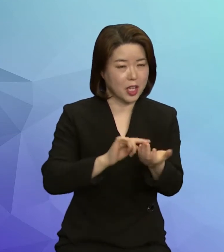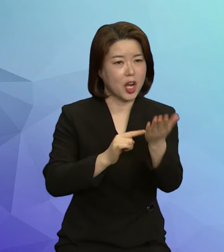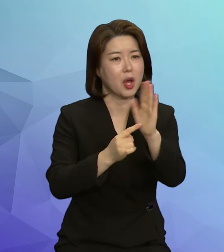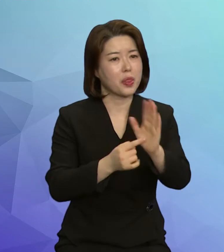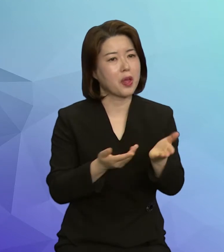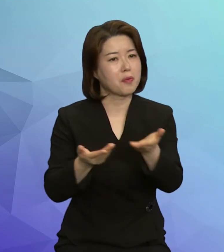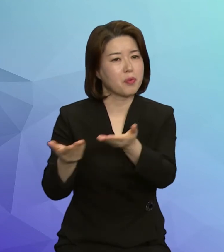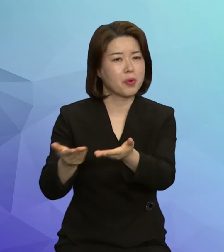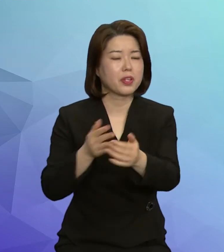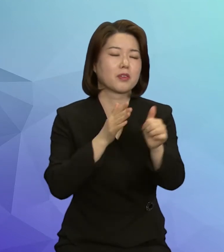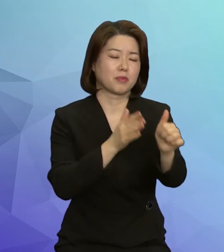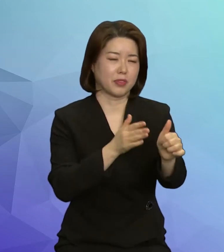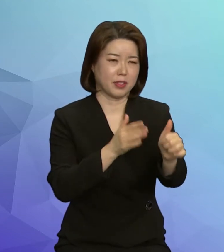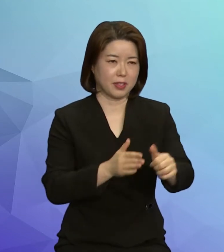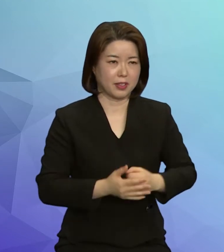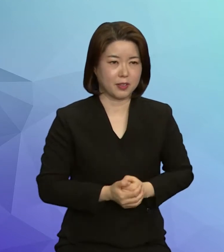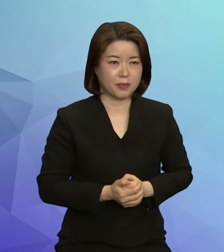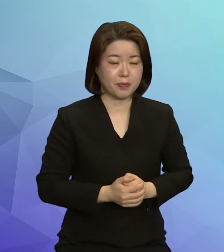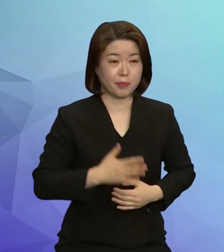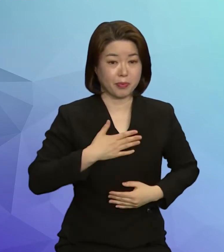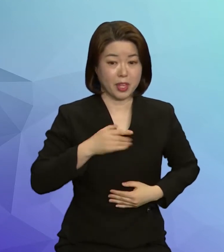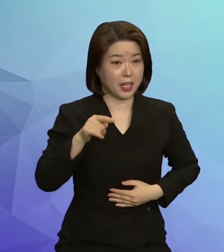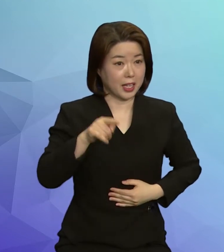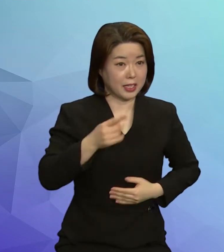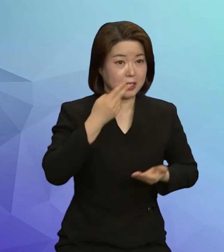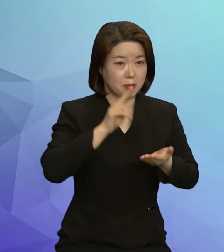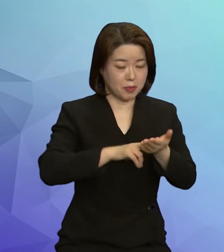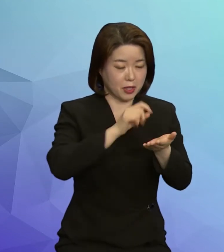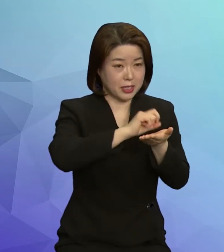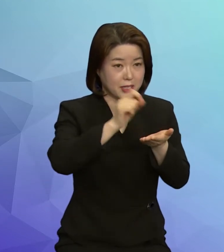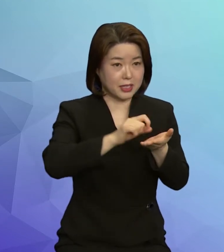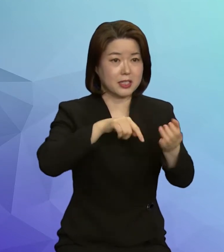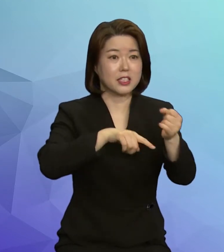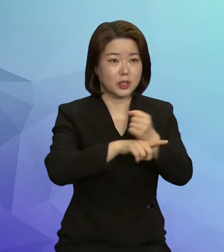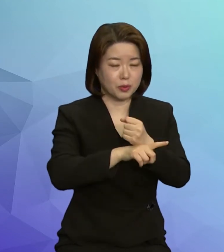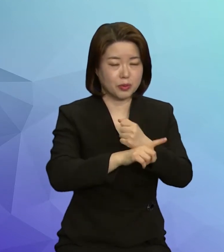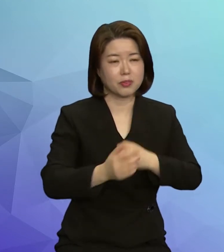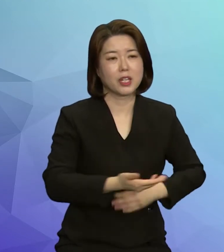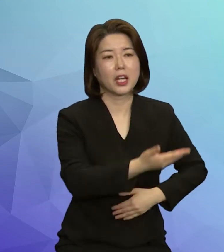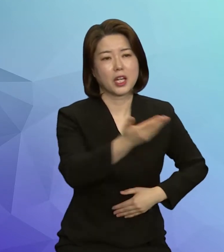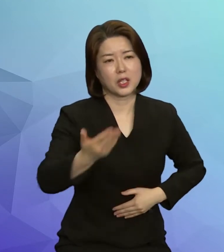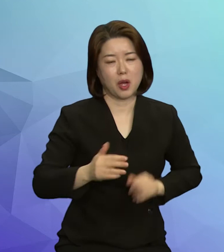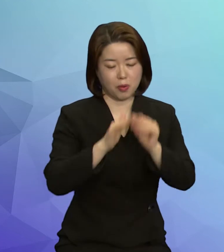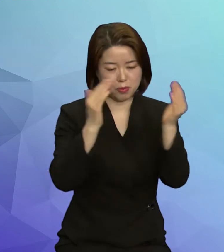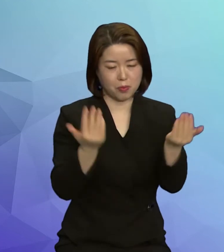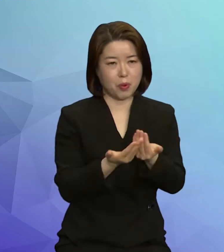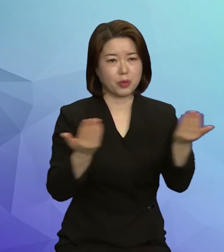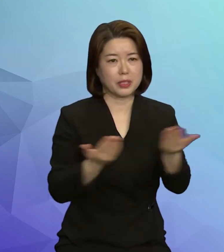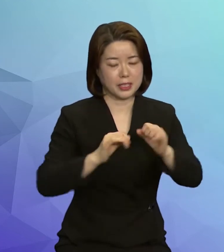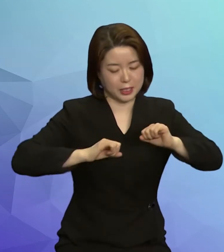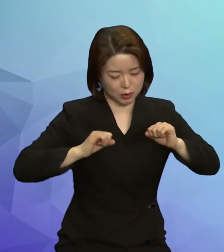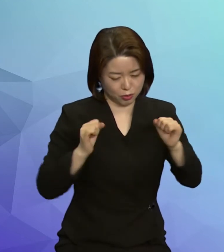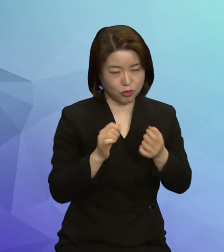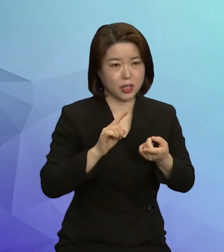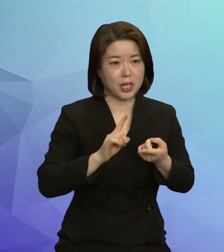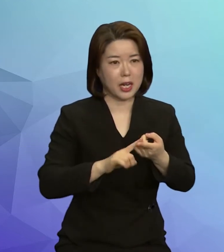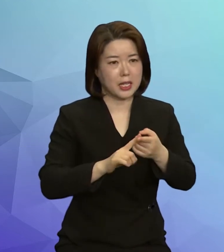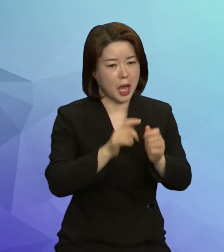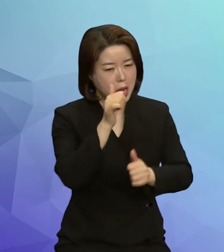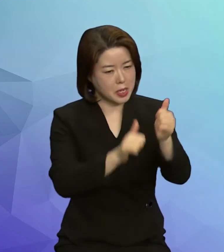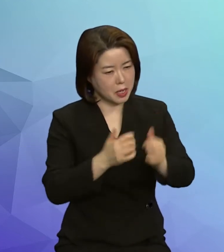사랑을 나타내어 보이기를 권합니다. 내가 그 편지를 쓴 것은 여러분이 모든 일에